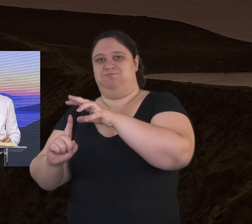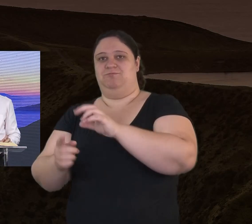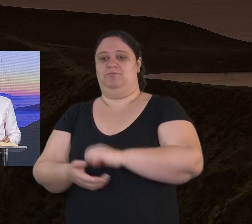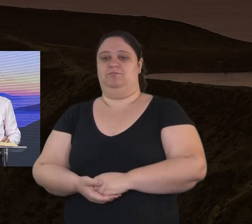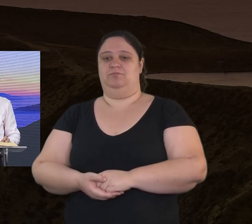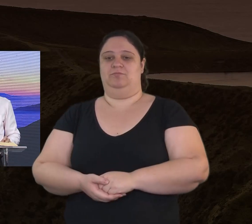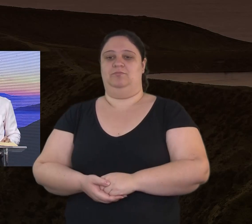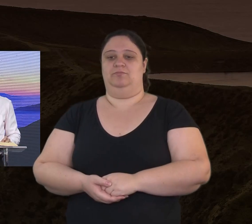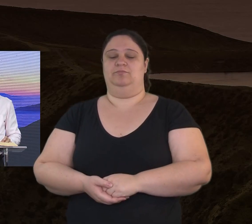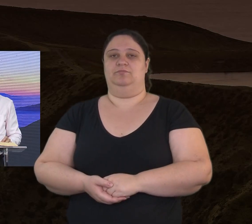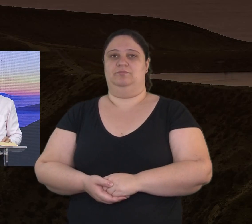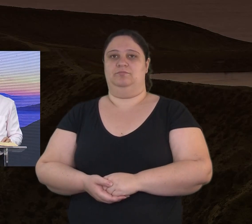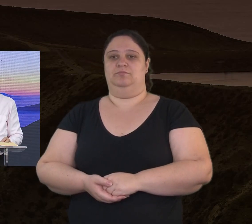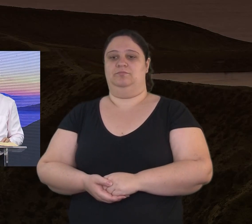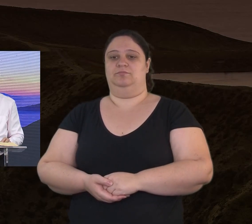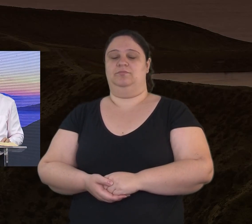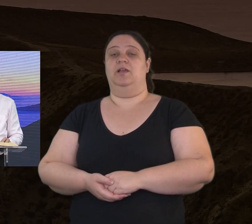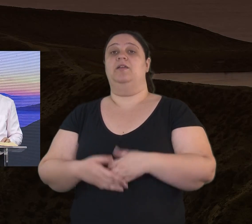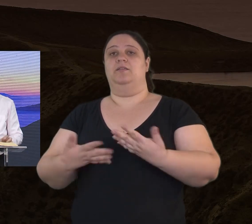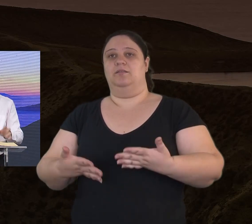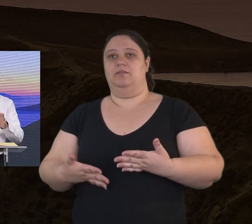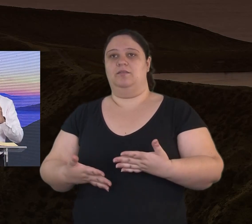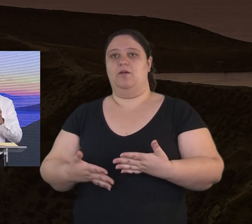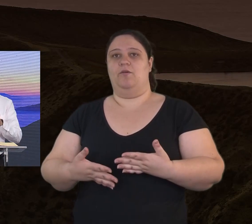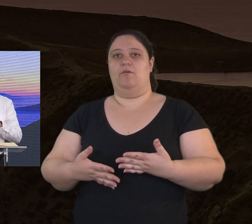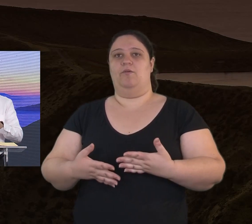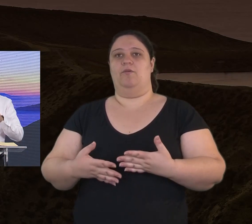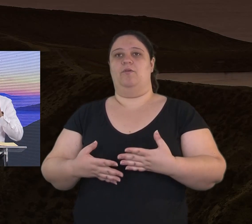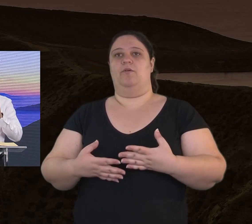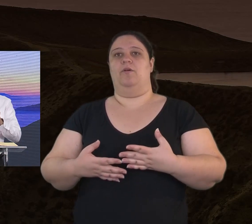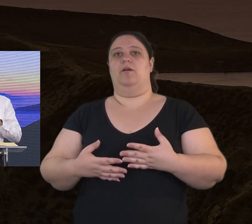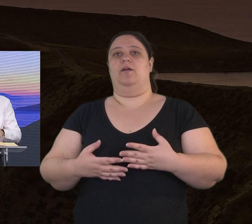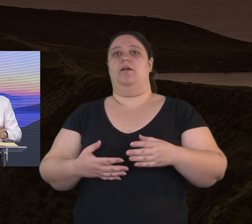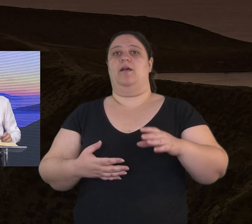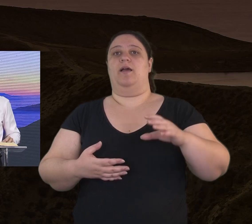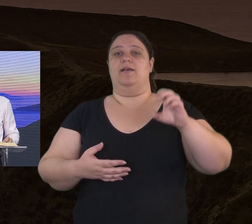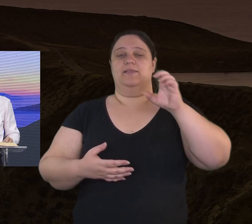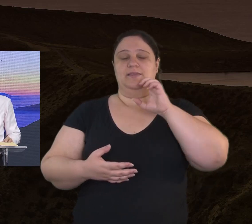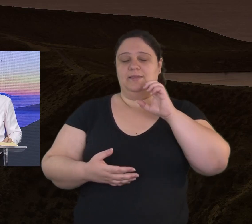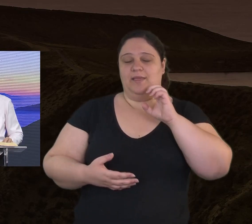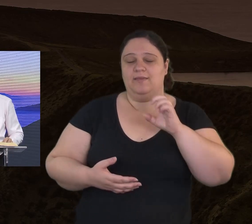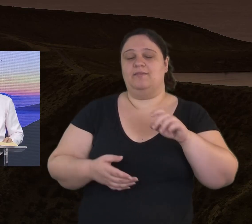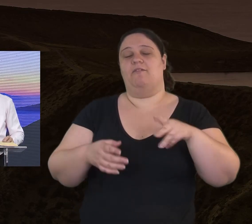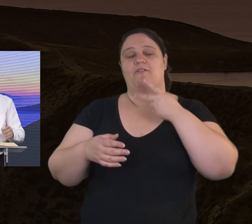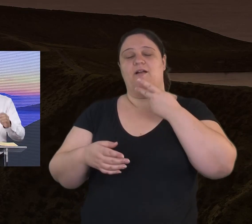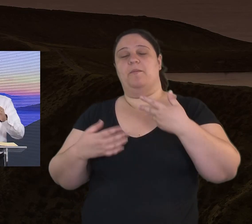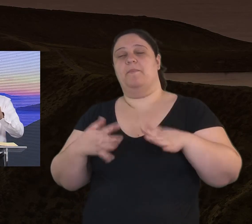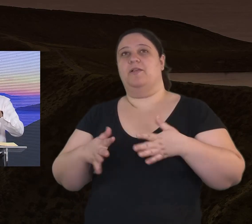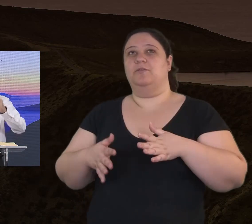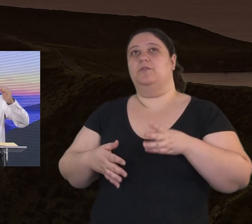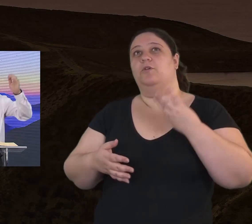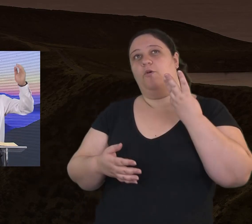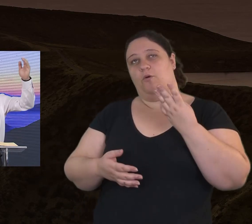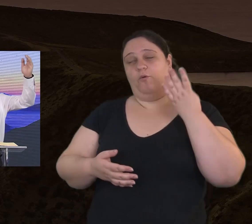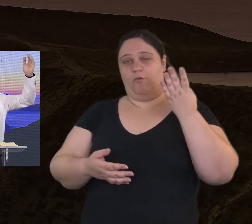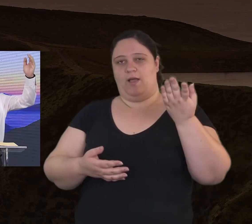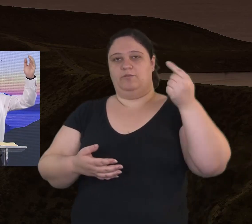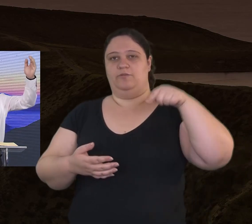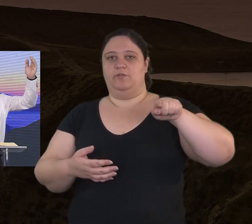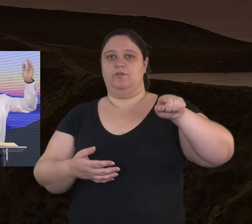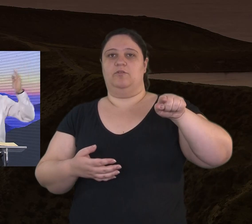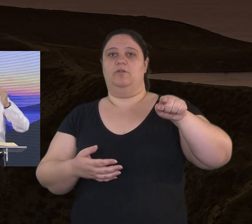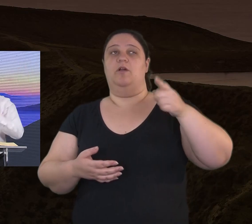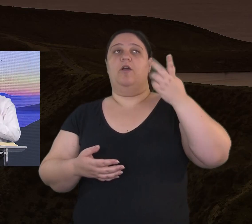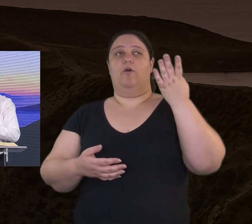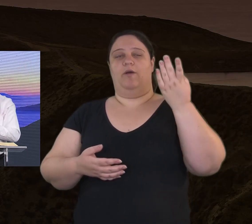solar, tem aproximadamente 4,5 bilhões de anos. Portanto, de